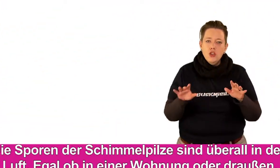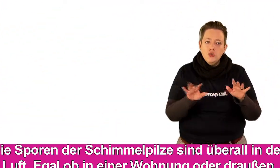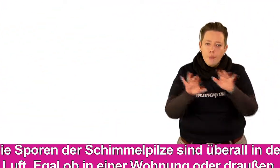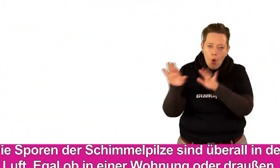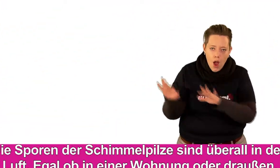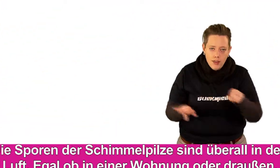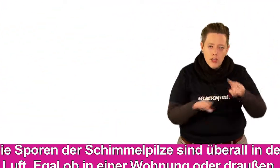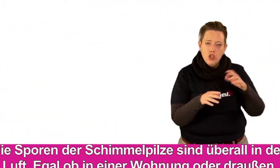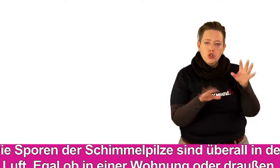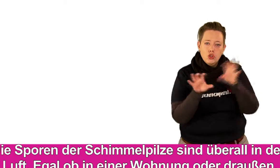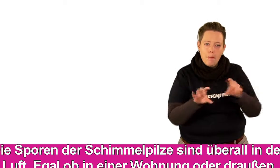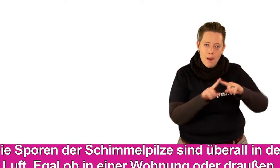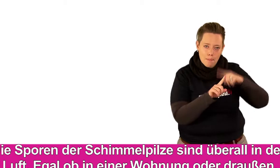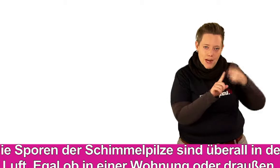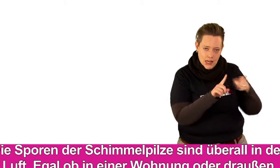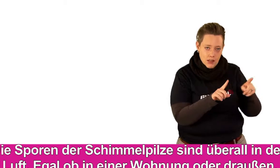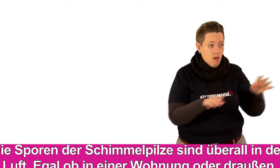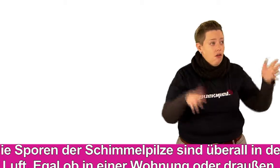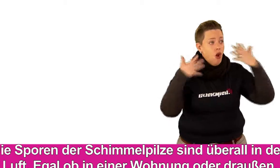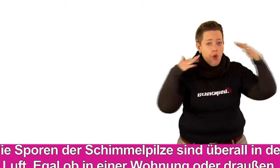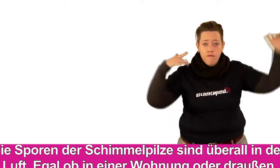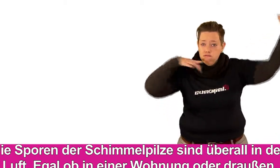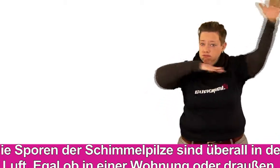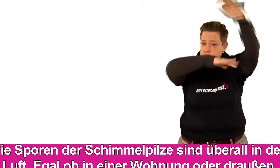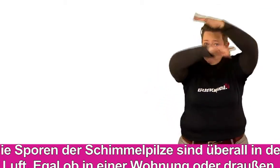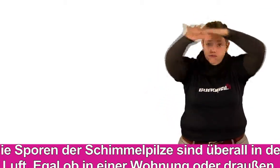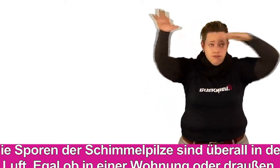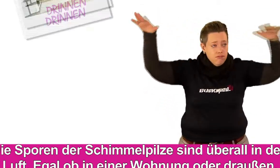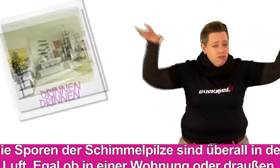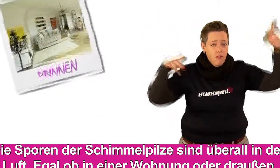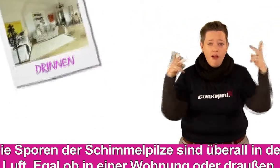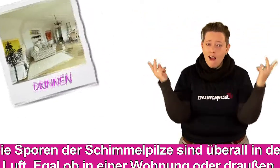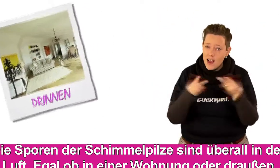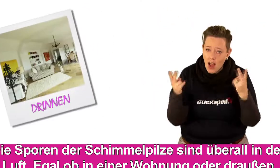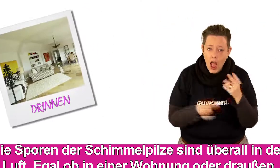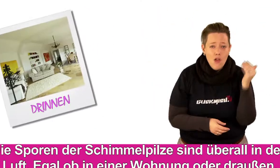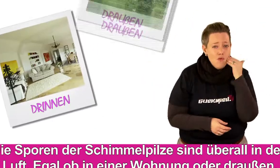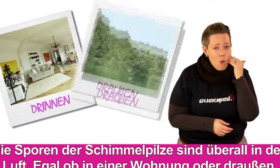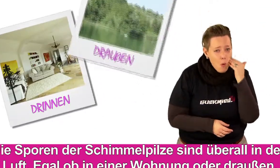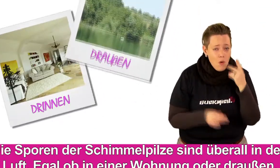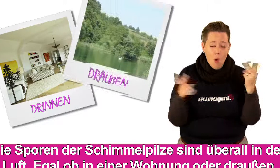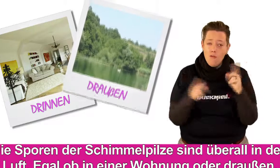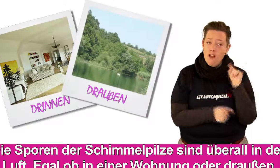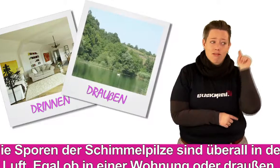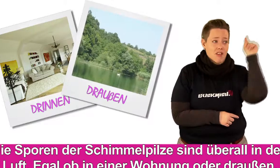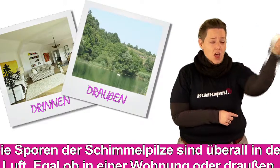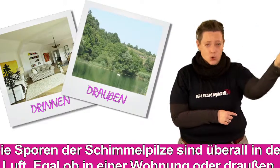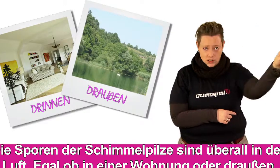Die Sporen der Schimmelpilze sind überall in der Luft, egal ob in einer Wohnung oder draußen.